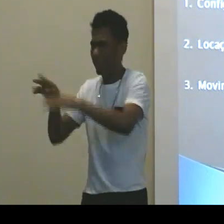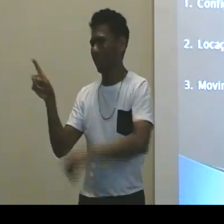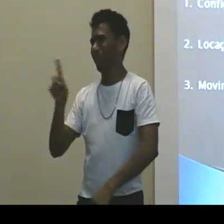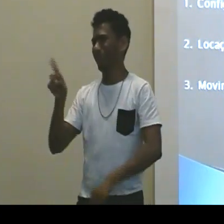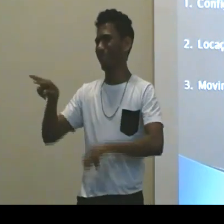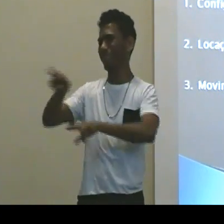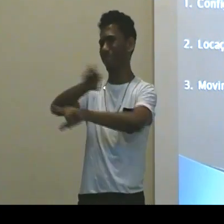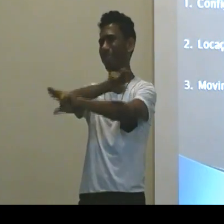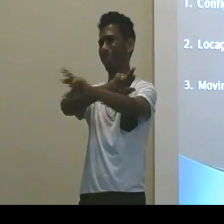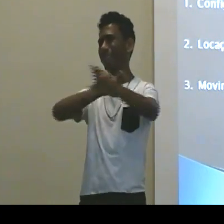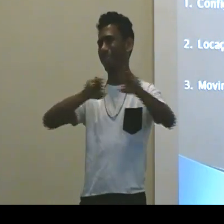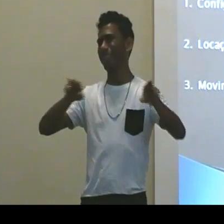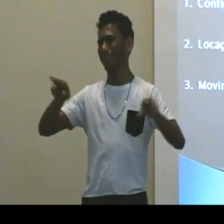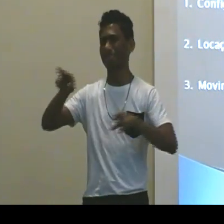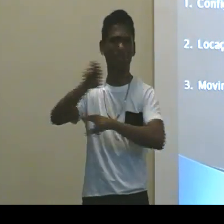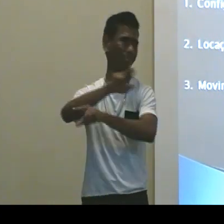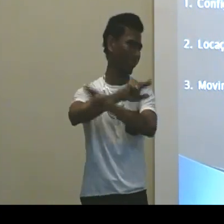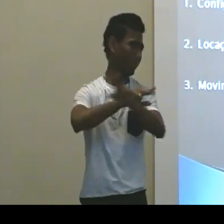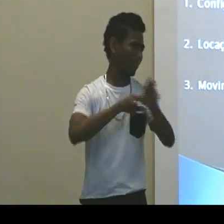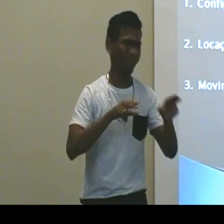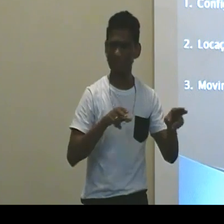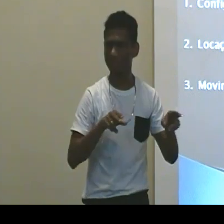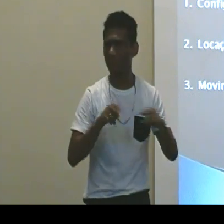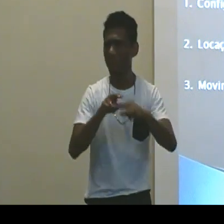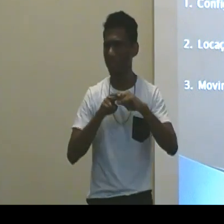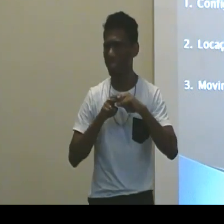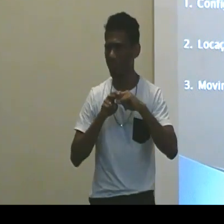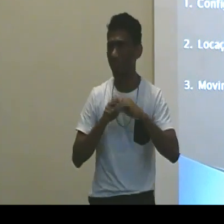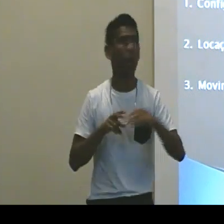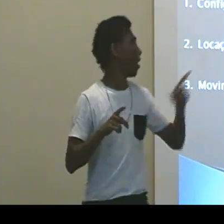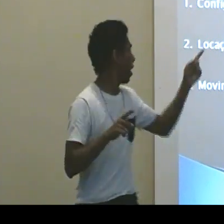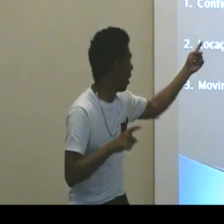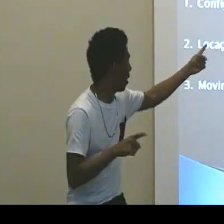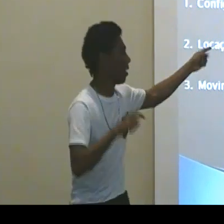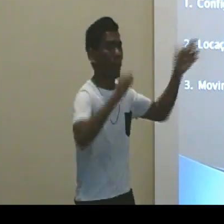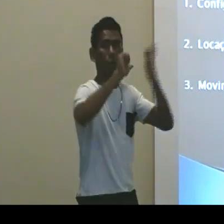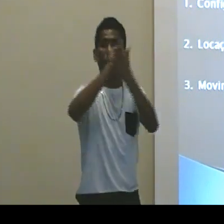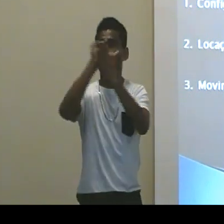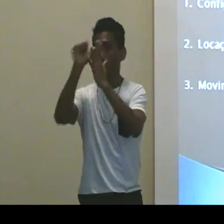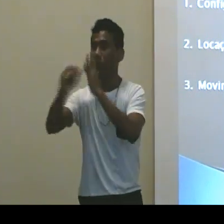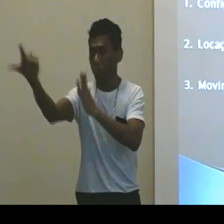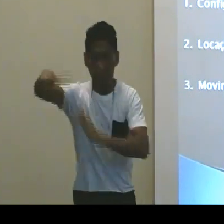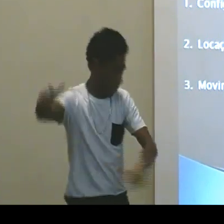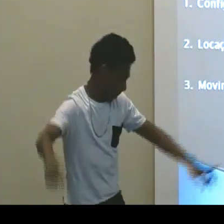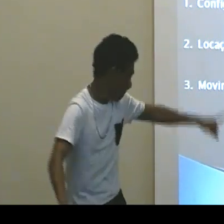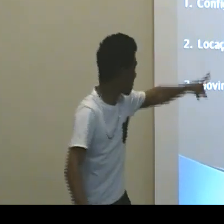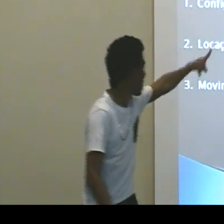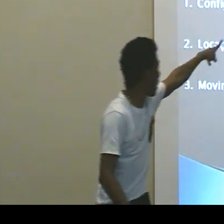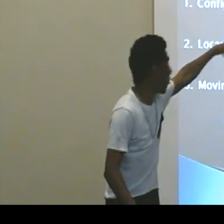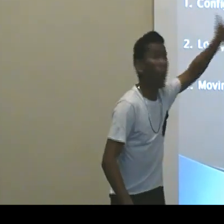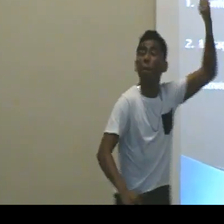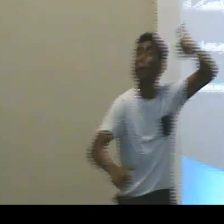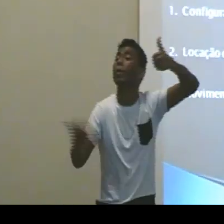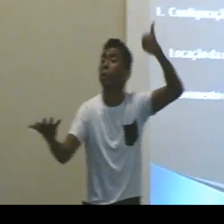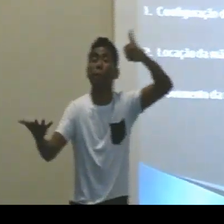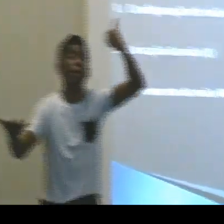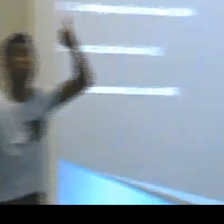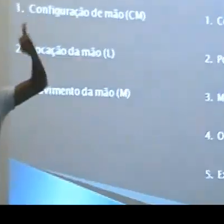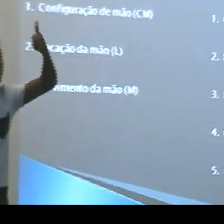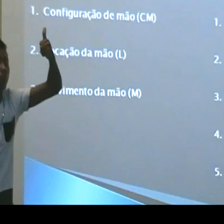várias expressões faciais que eram importantes na realização da língua de sinais. Então vamos voltar aqui, vamos lá. A primeira, como é